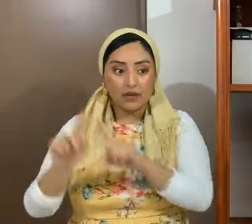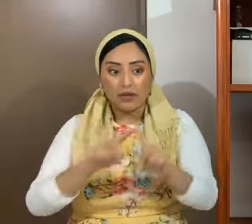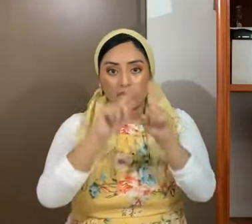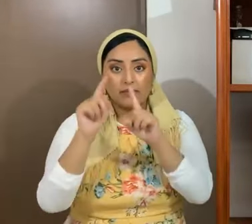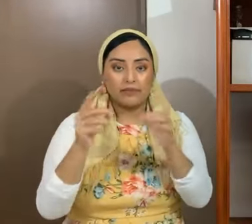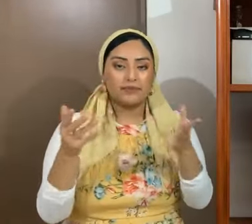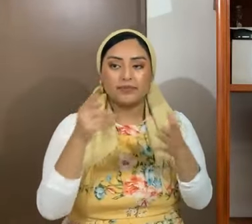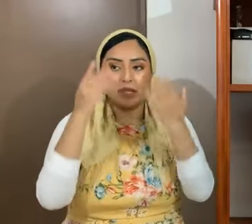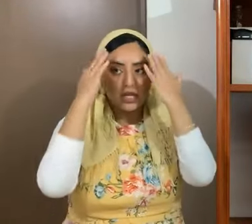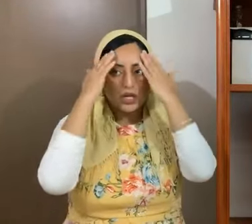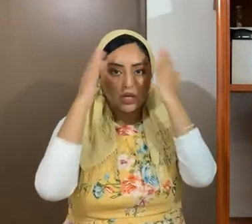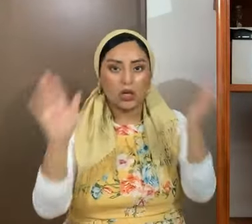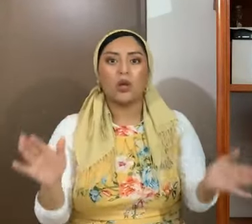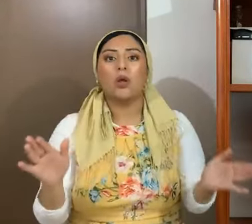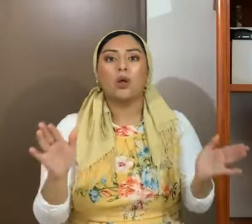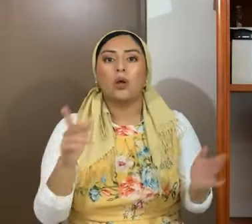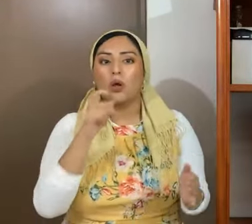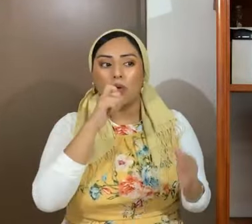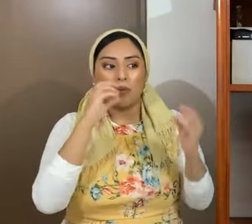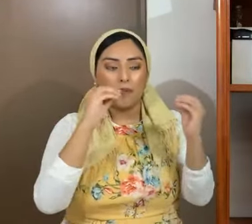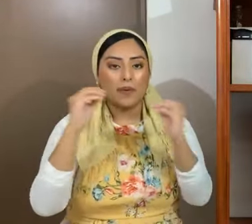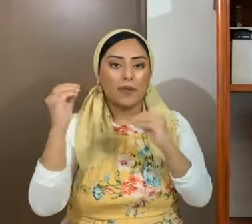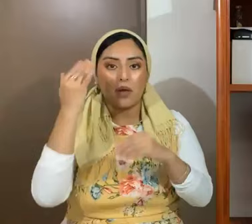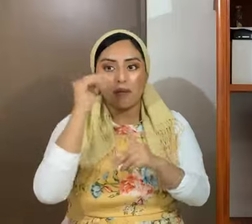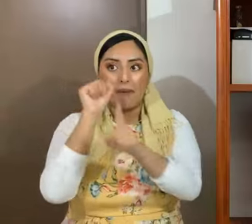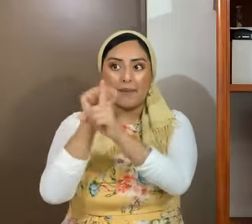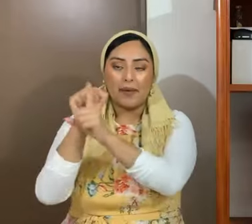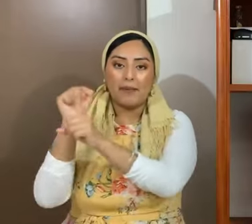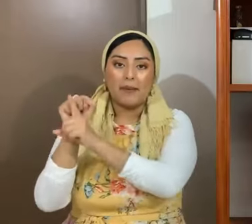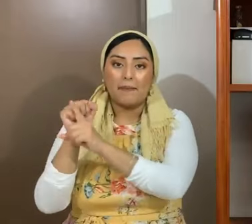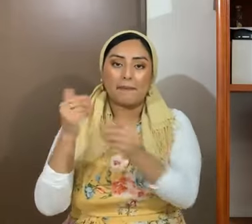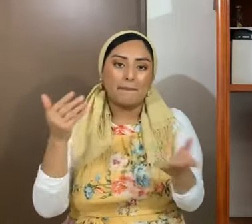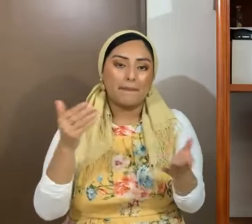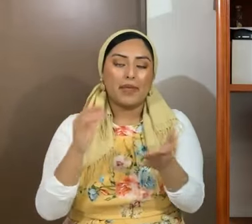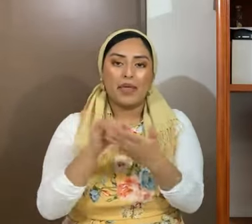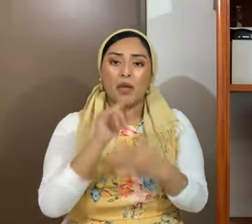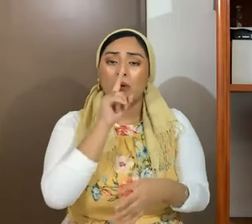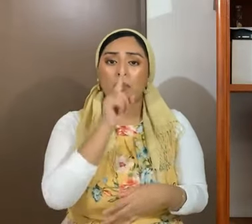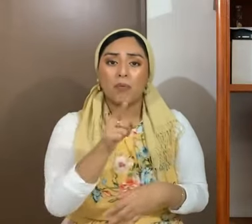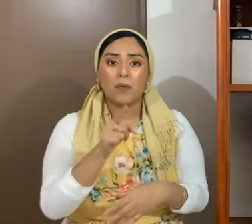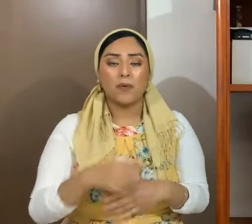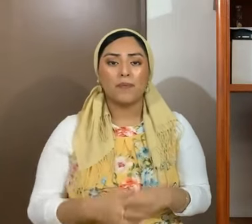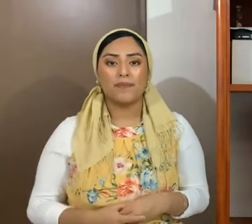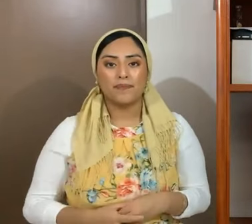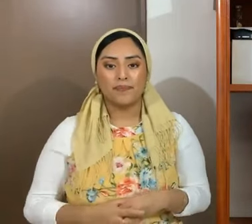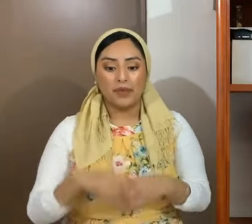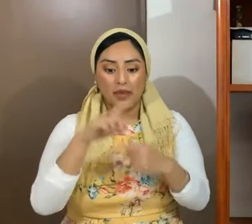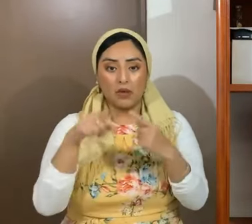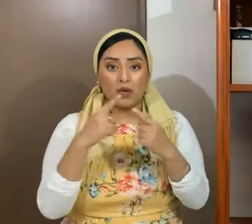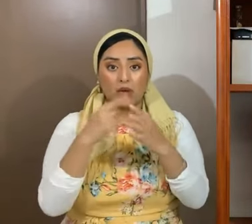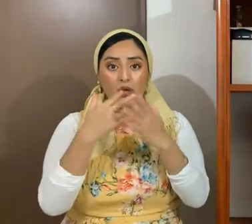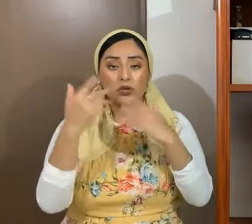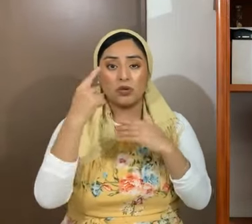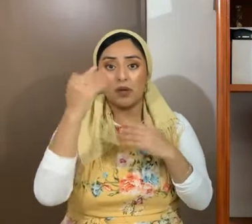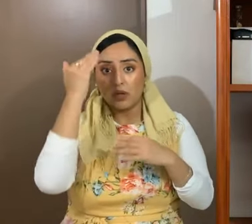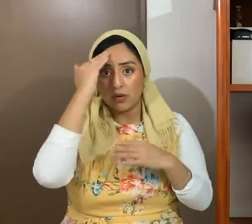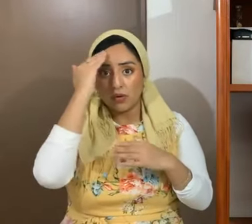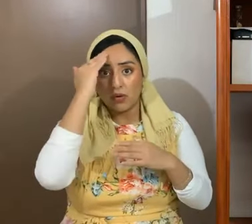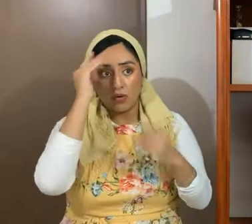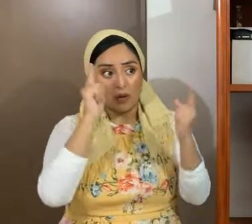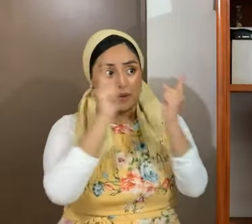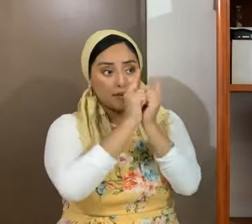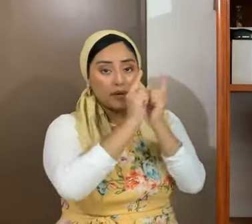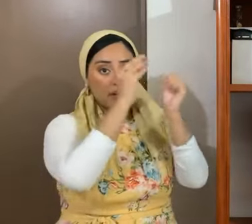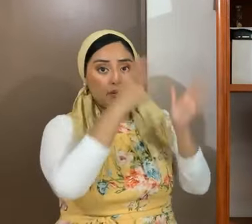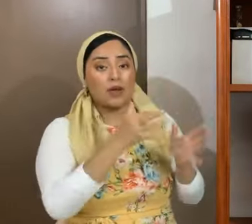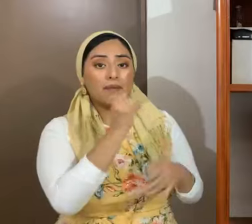allá, no conocen a quien se les ministra y por eso son engañados. Esa es la realidad. Cuando alguien conoce, por ejemplo, a nuestro amado